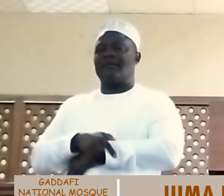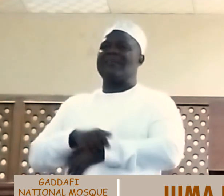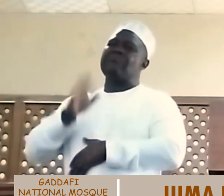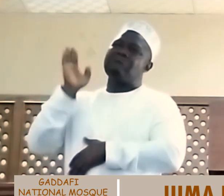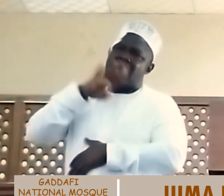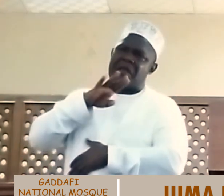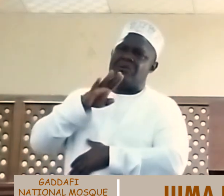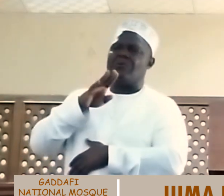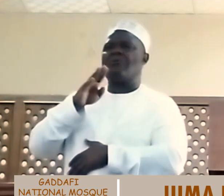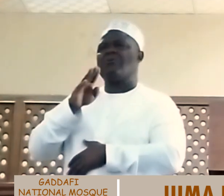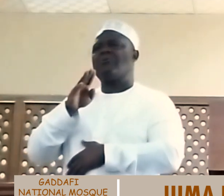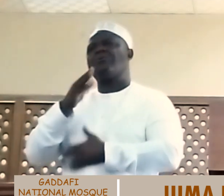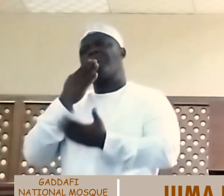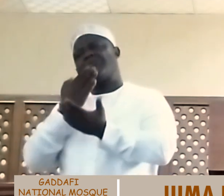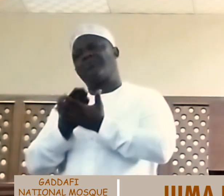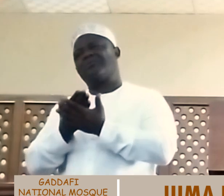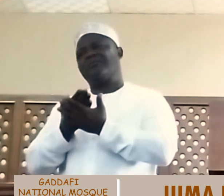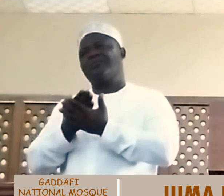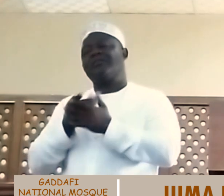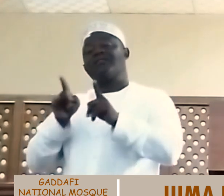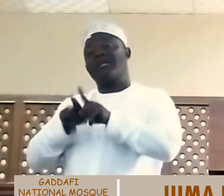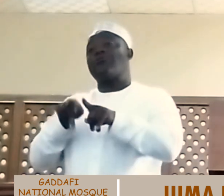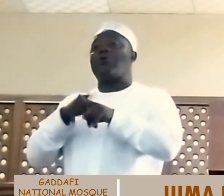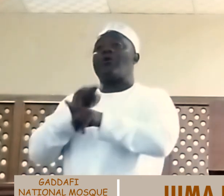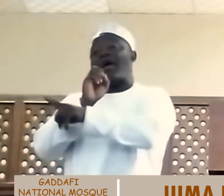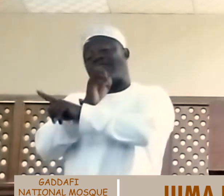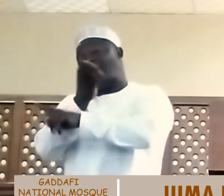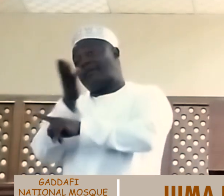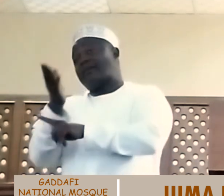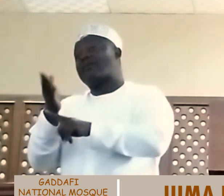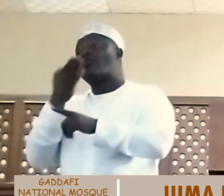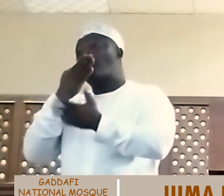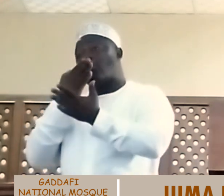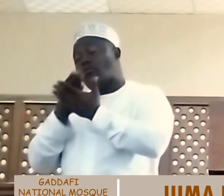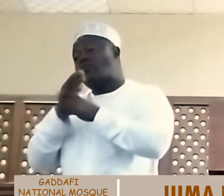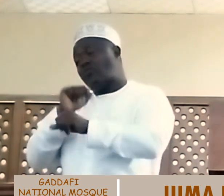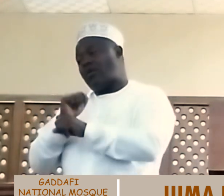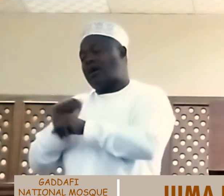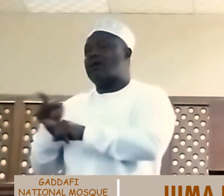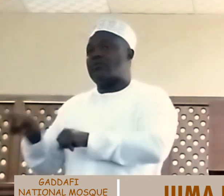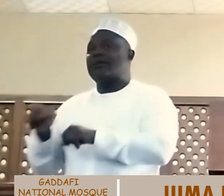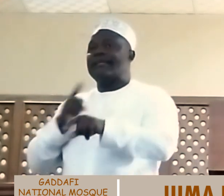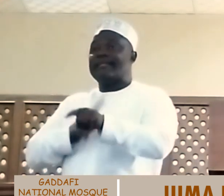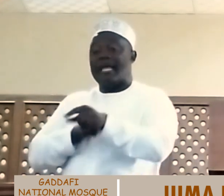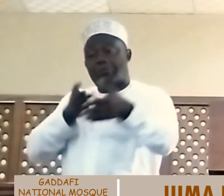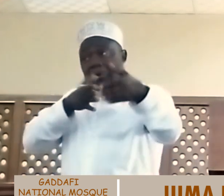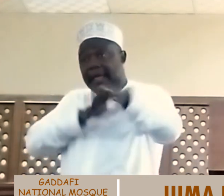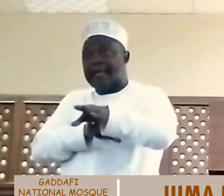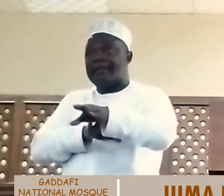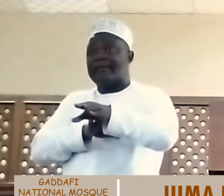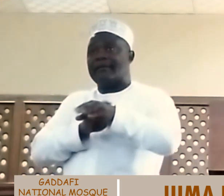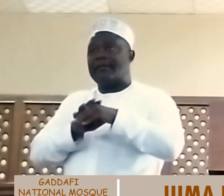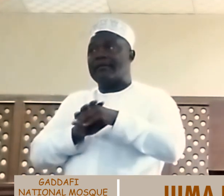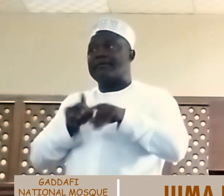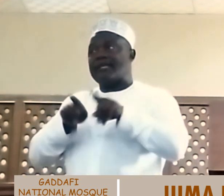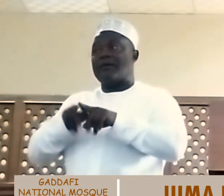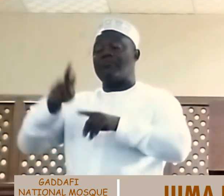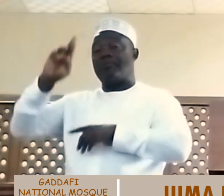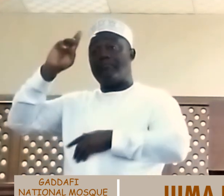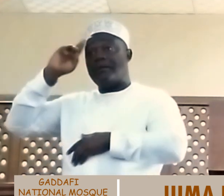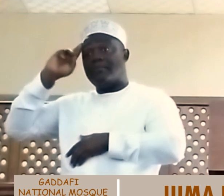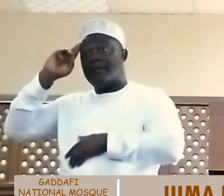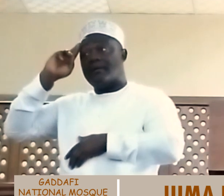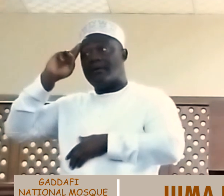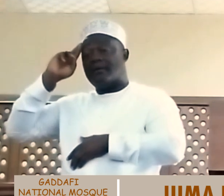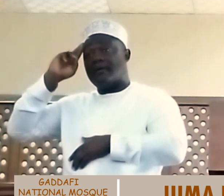mubi oba mulungi mukyo tubakubiriza nti mukole omukululo omulungi wemuliba muvuddewo